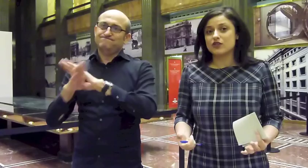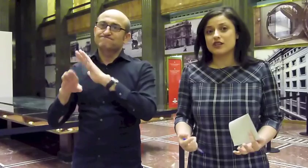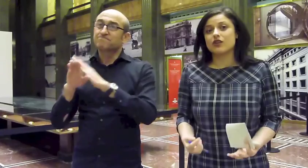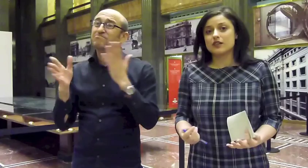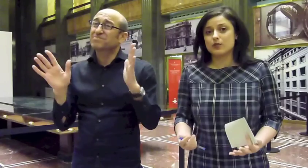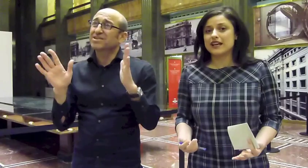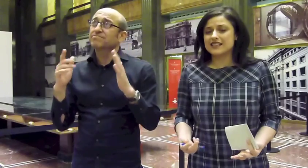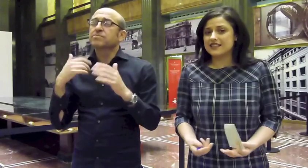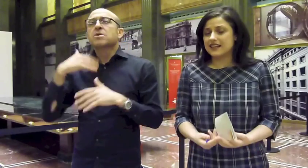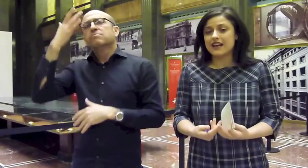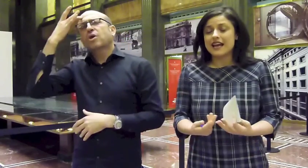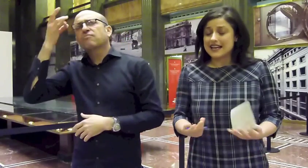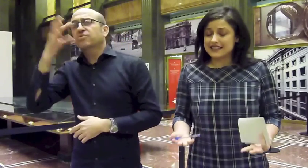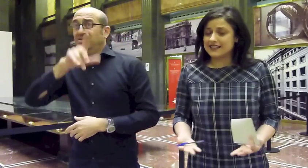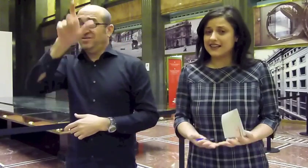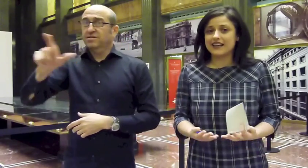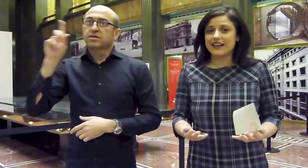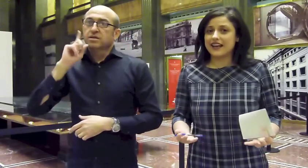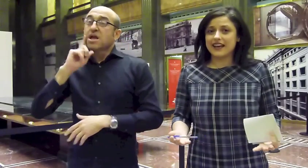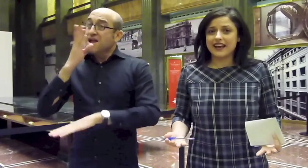las personas sordas puedan asistir